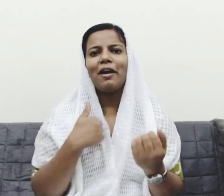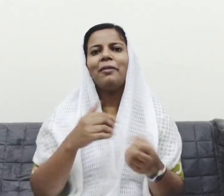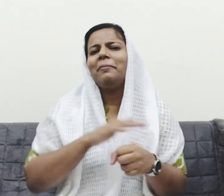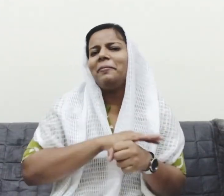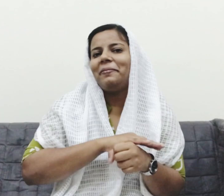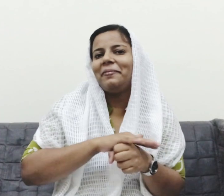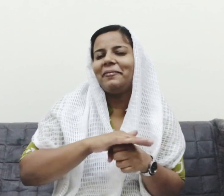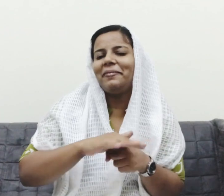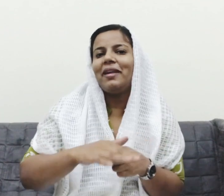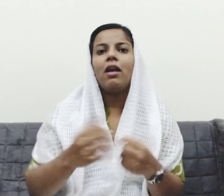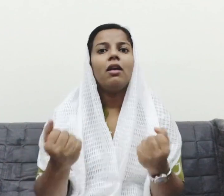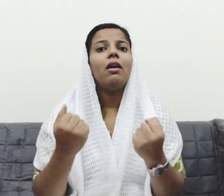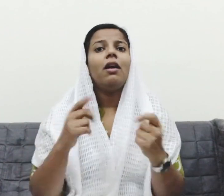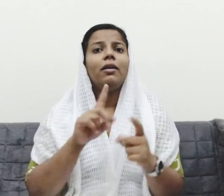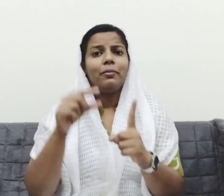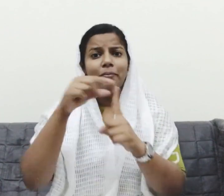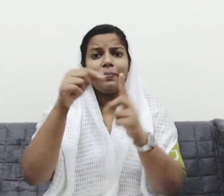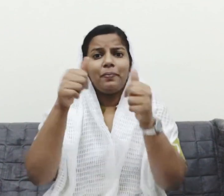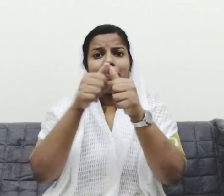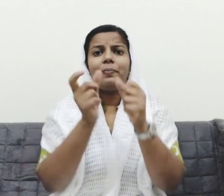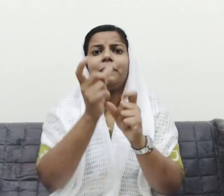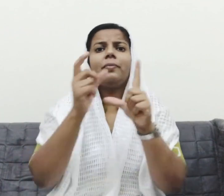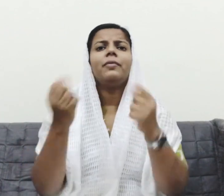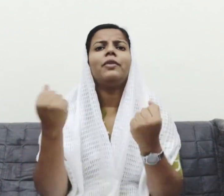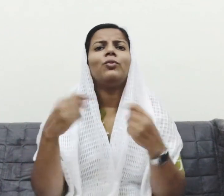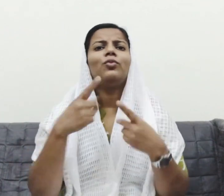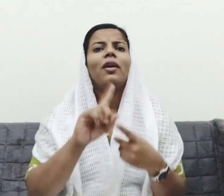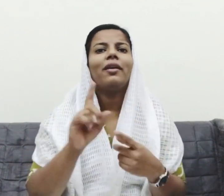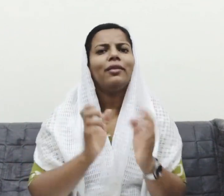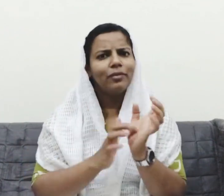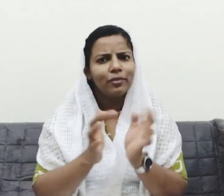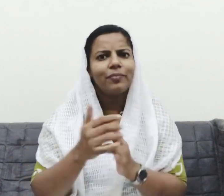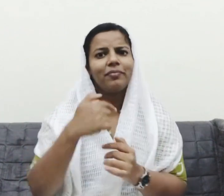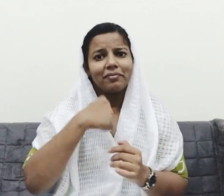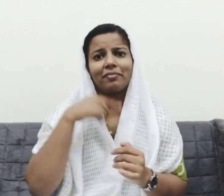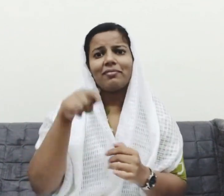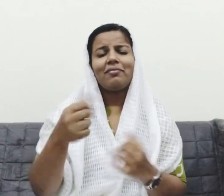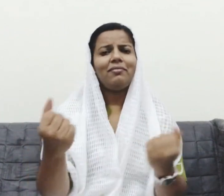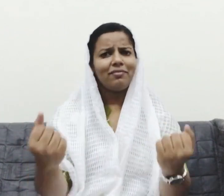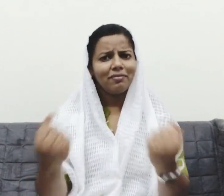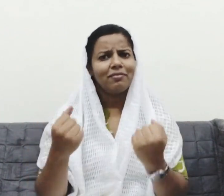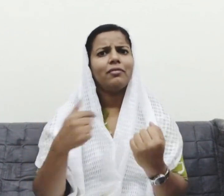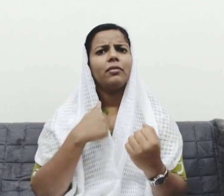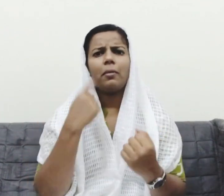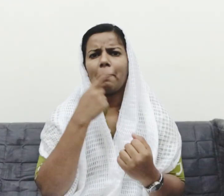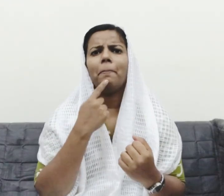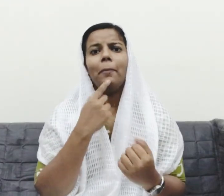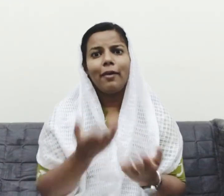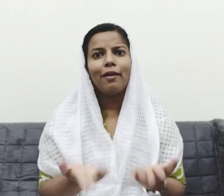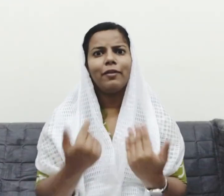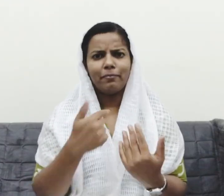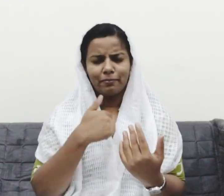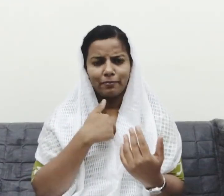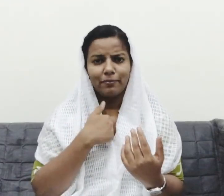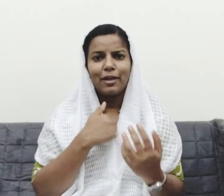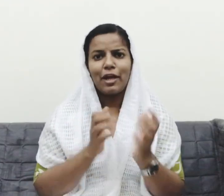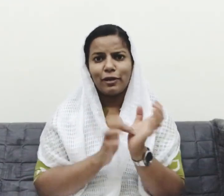മതിയായവന. അവൻ പൗലോസിനെ ശക്തനാക്കുന്ന ക്രിസ്തു, ആ ക്രിസ്തു നിങ്ങളെ എന്റെ അകത്തിരിക്കുമ്പോൾ നമുക്ക് അതേ പദം തന്നെ പറയാം, നമ്മൾ